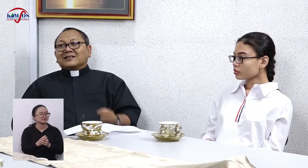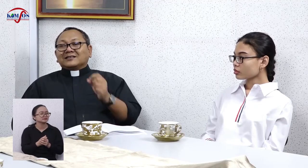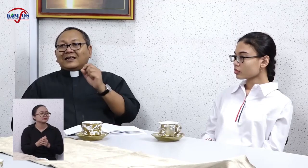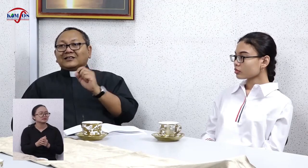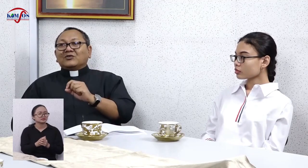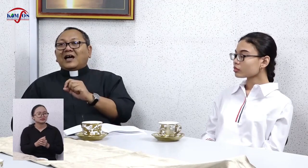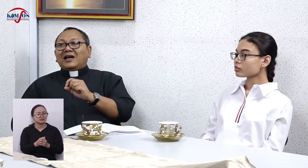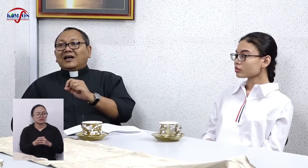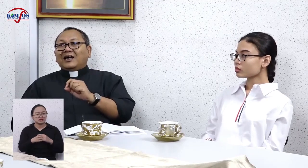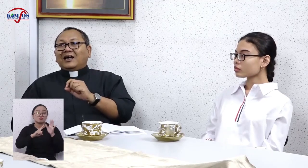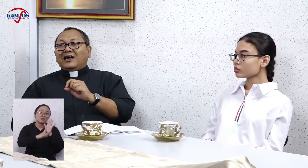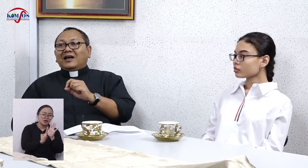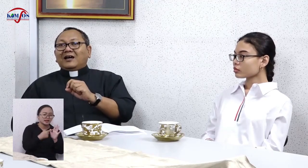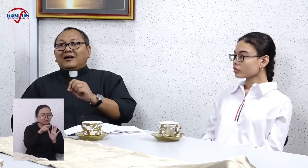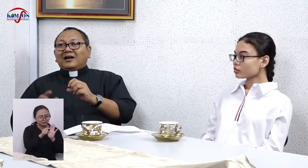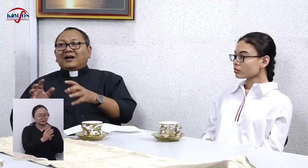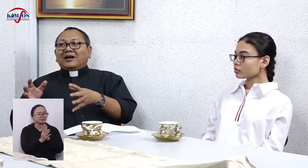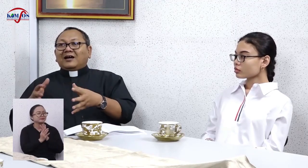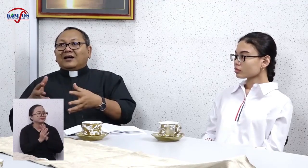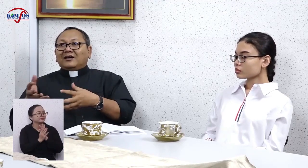nah sejak itulah